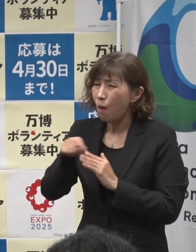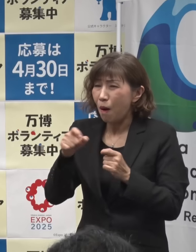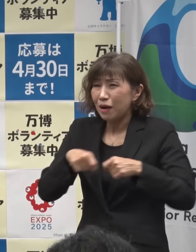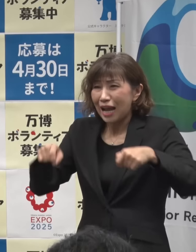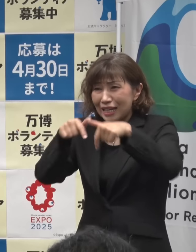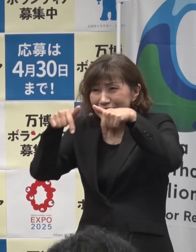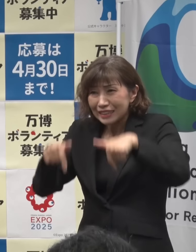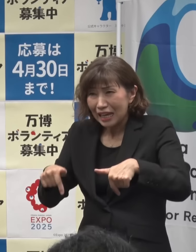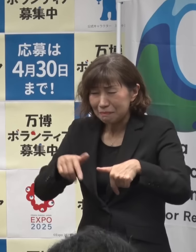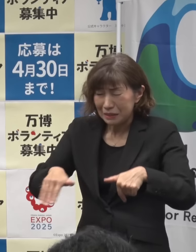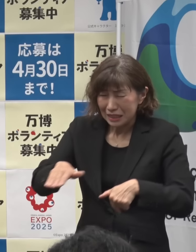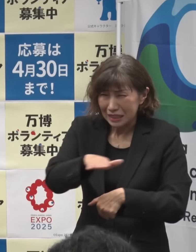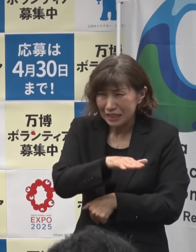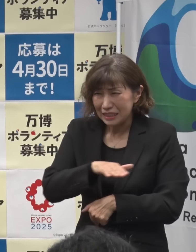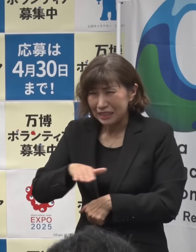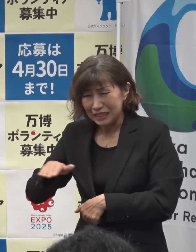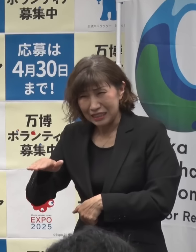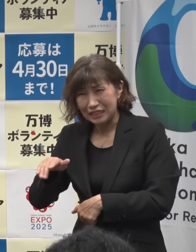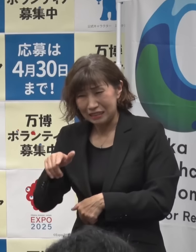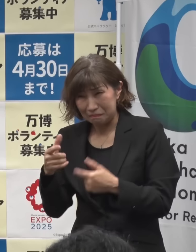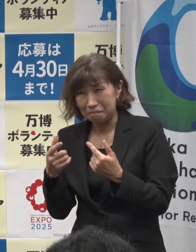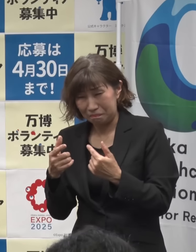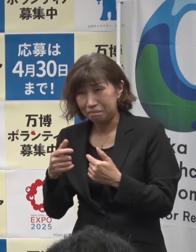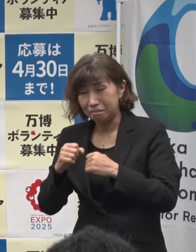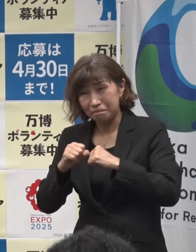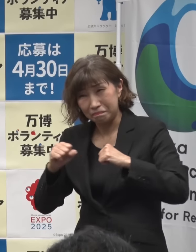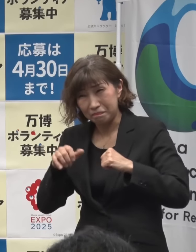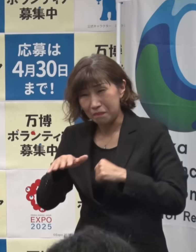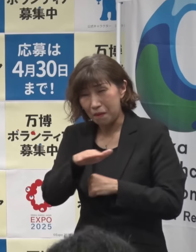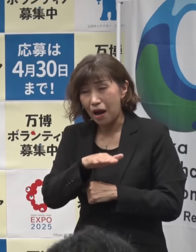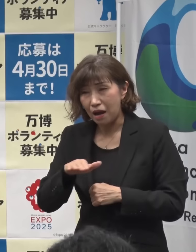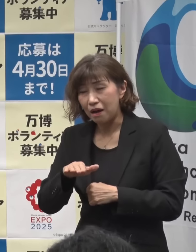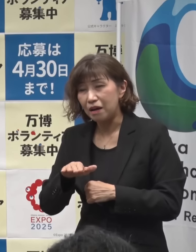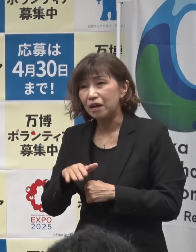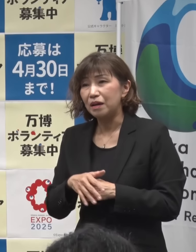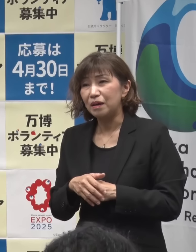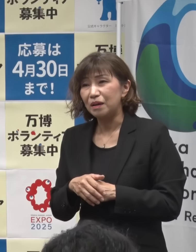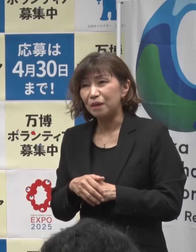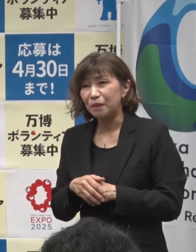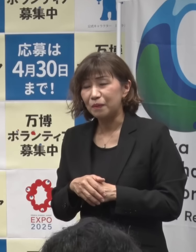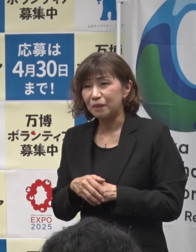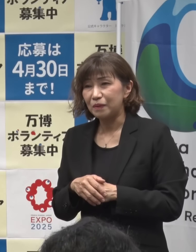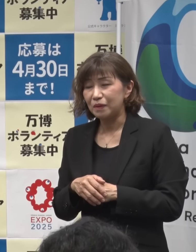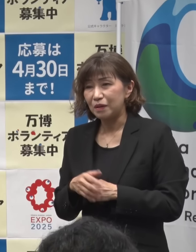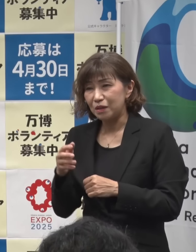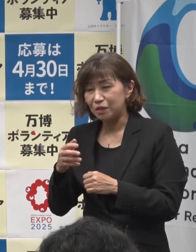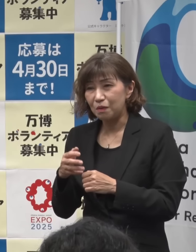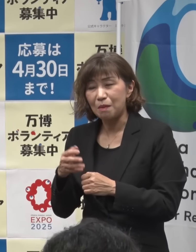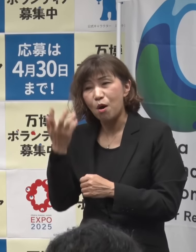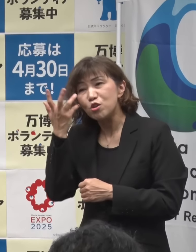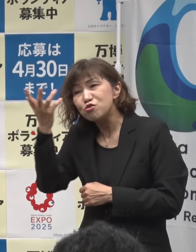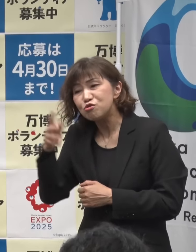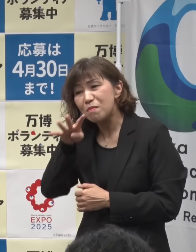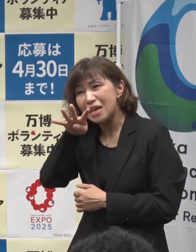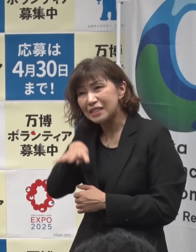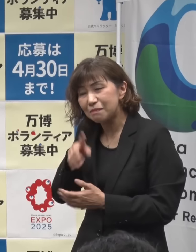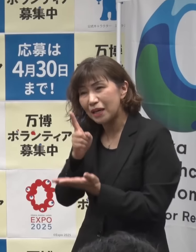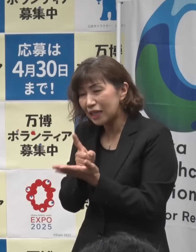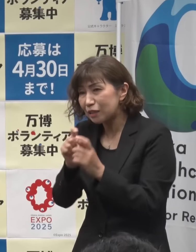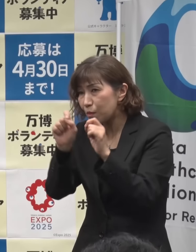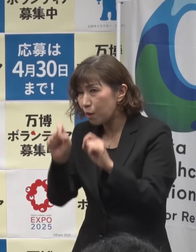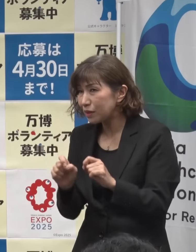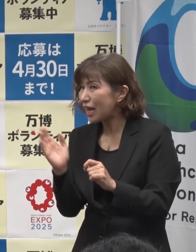全域今想定しまあもうその夢島だけの問題でも当然ない状態だろうというふ